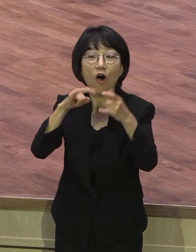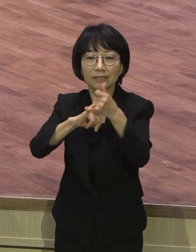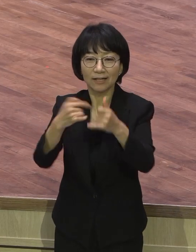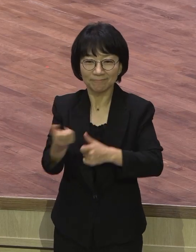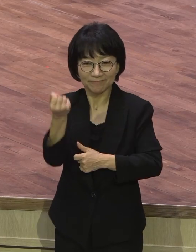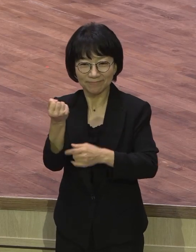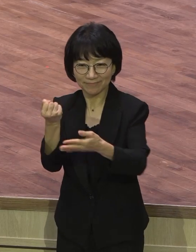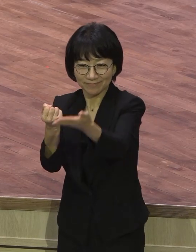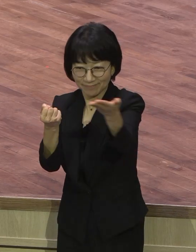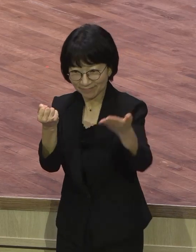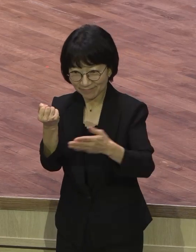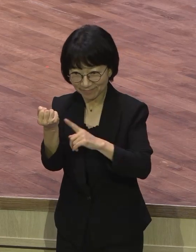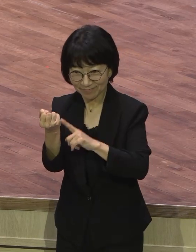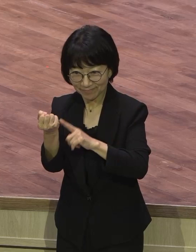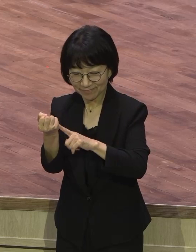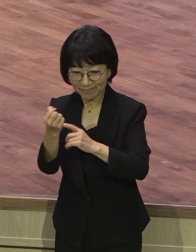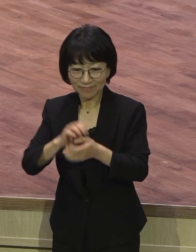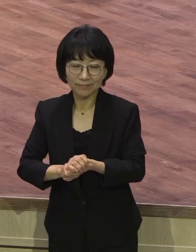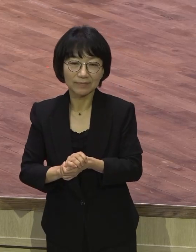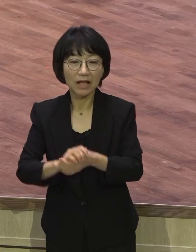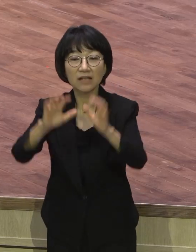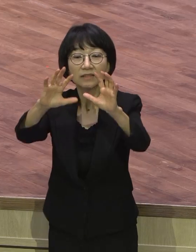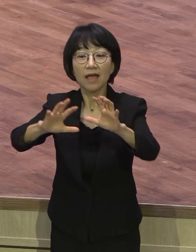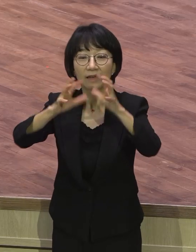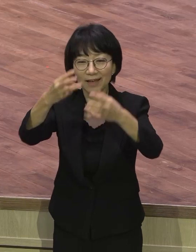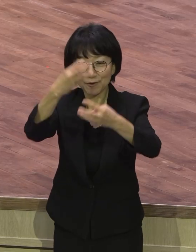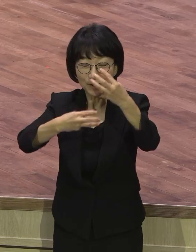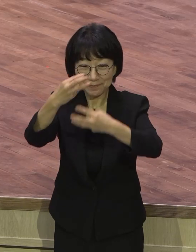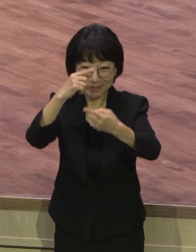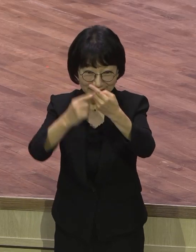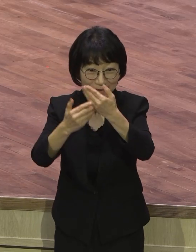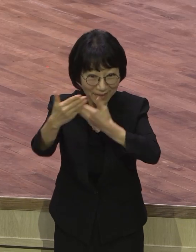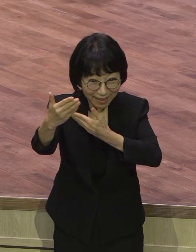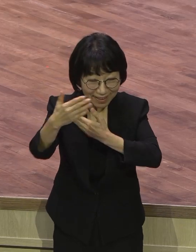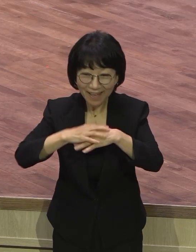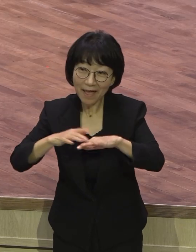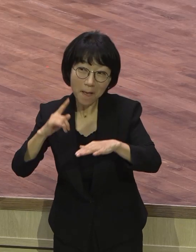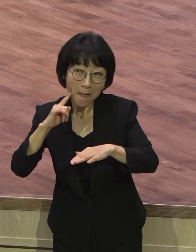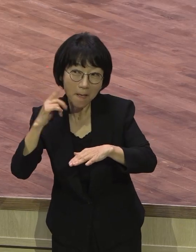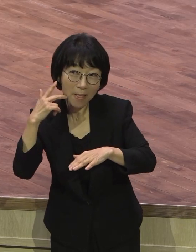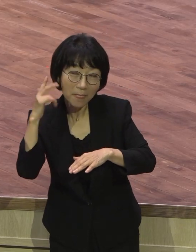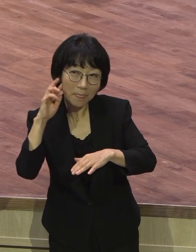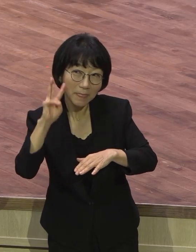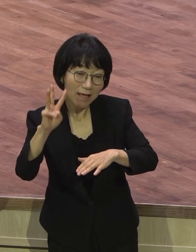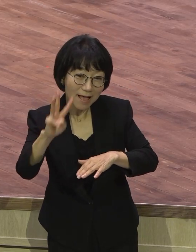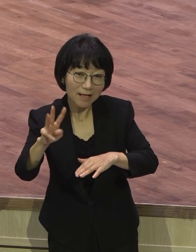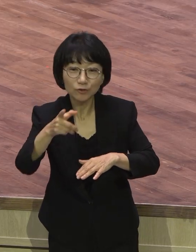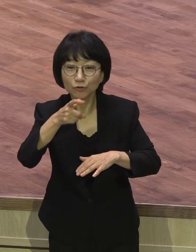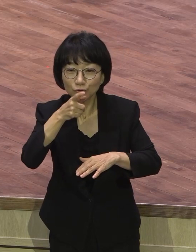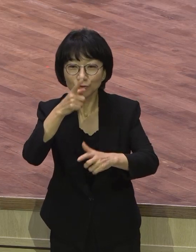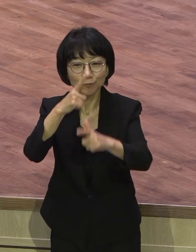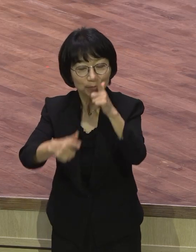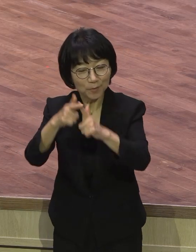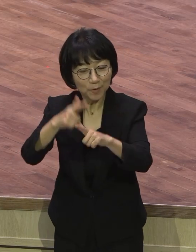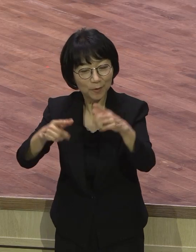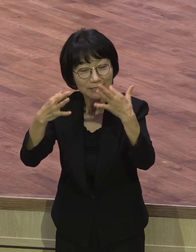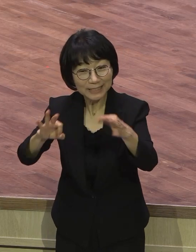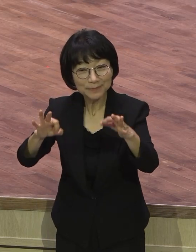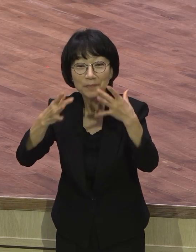은약자본장에 세계 랩론 대회가 이번 주 수요일부터 이제 토요일까지 삼박살 그렇게